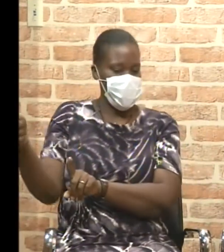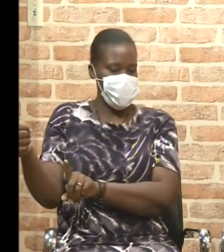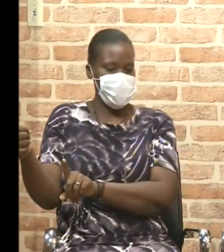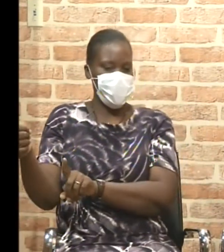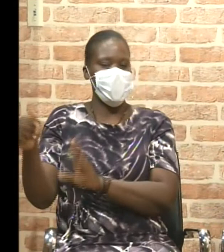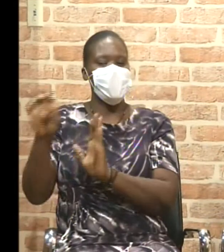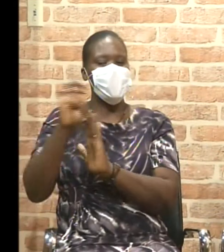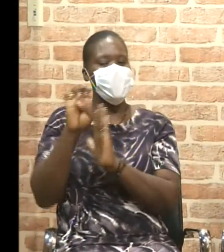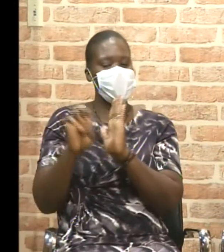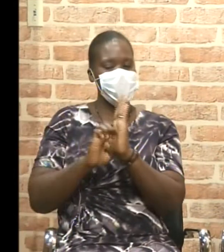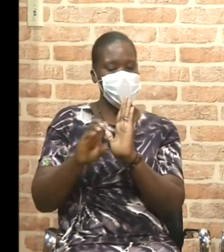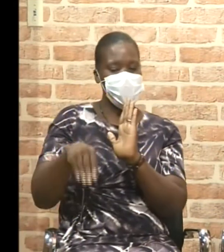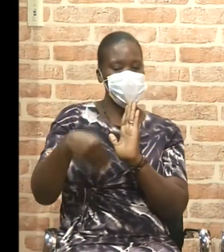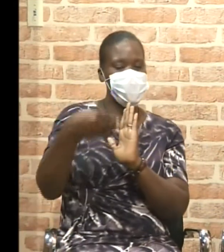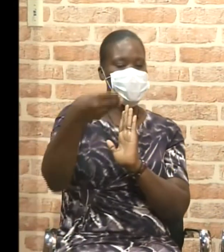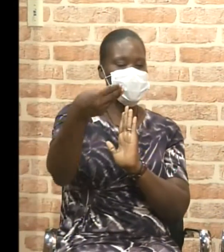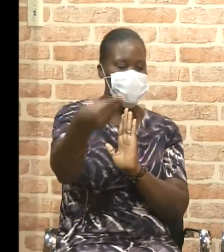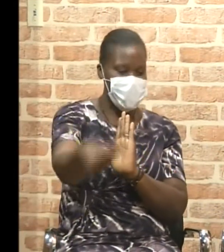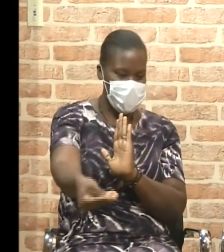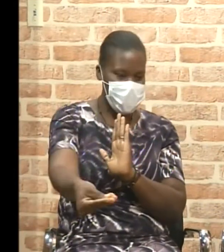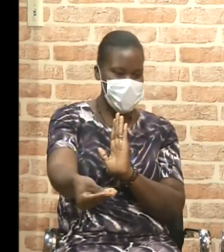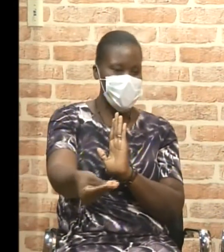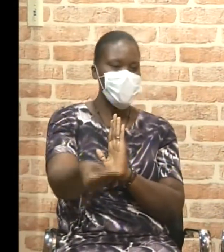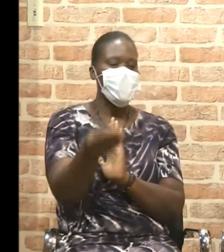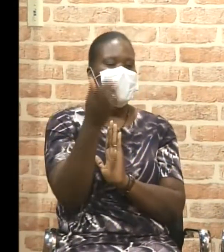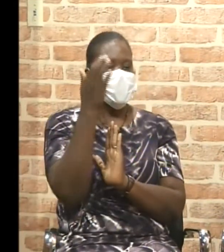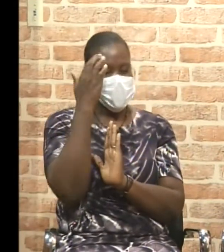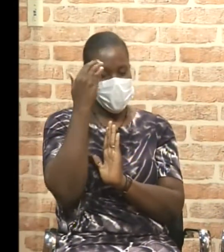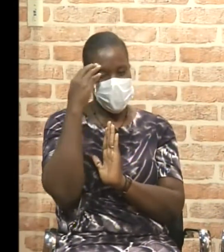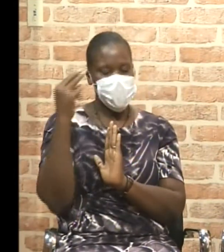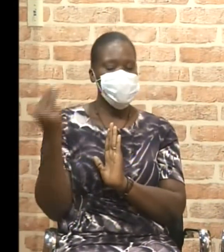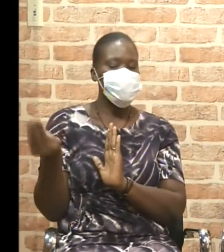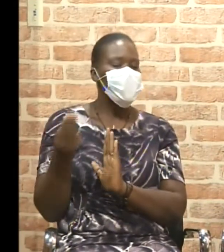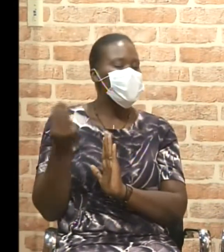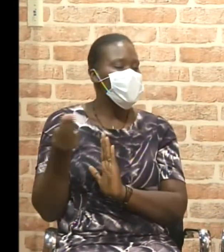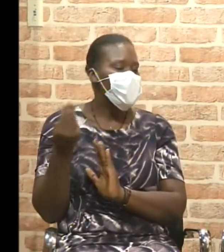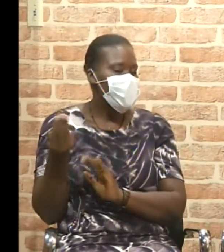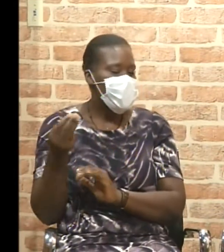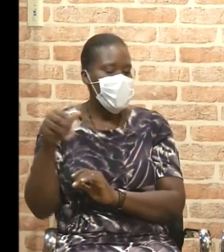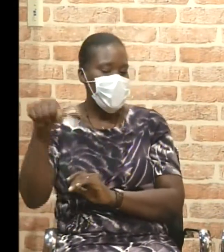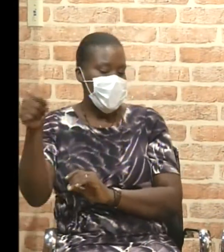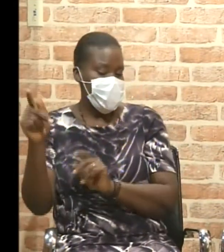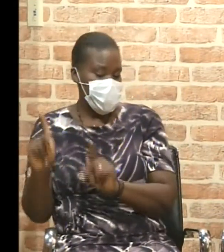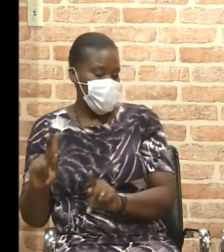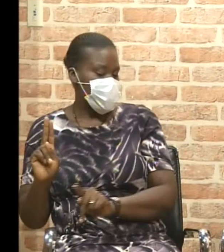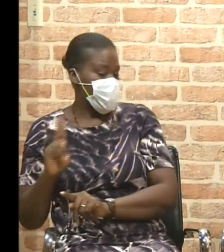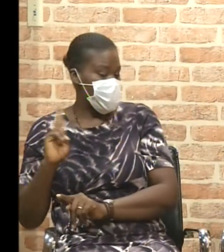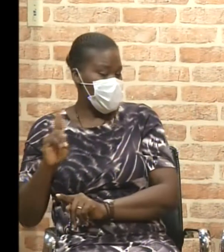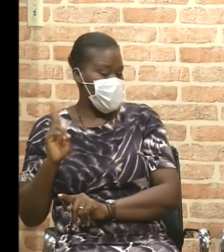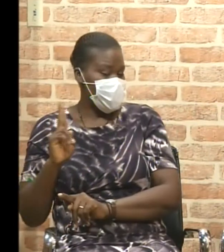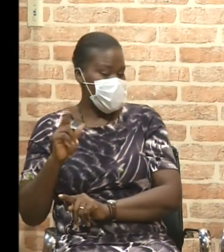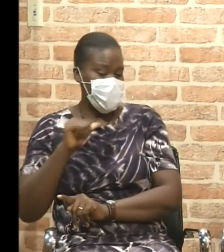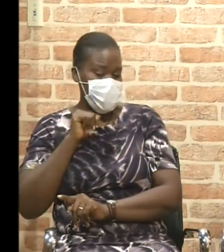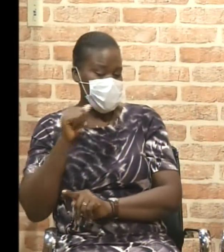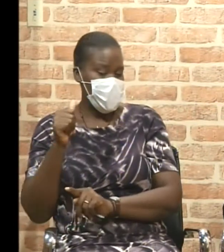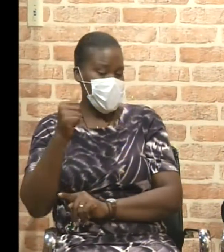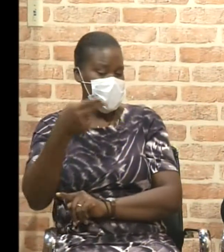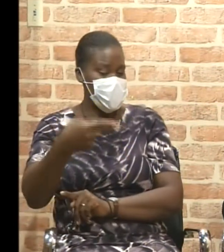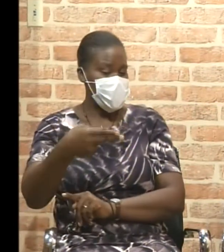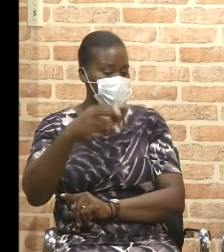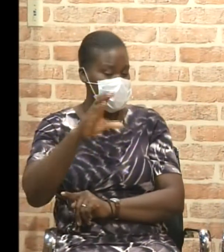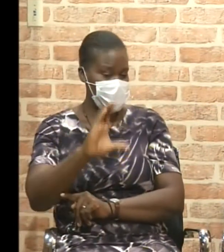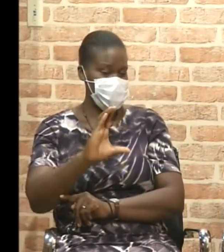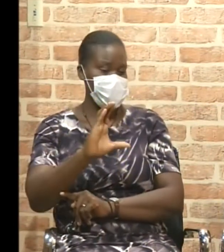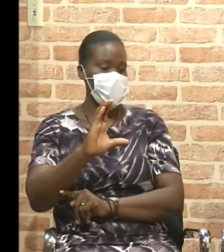mais c'est parce que l'y connaît, effectivement, étant donné que l'État, matériel que l'on gagne, l'autre monde qu'on utilise, qui est handicapé, n'est pas adapté. Donc,